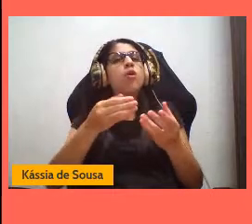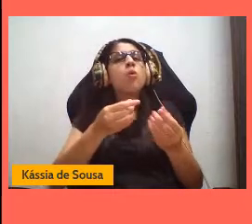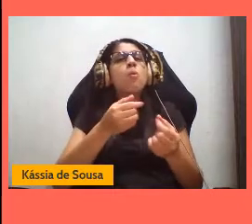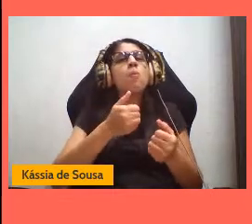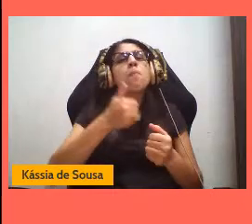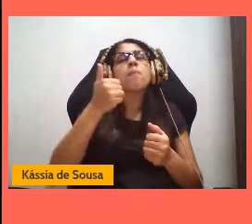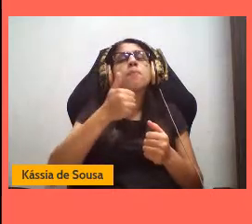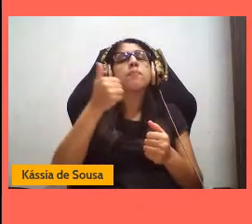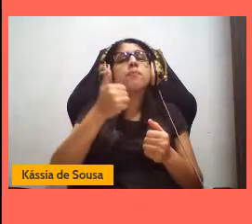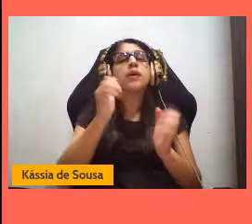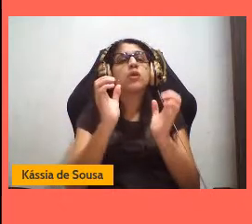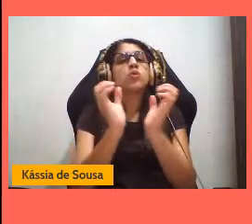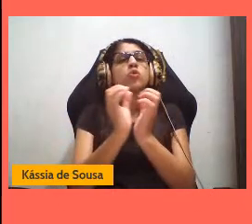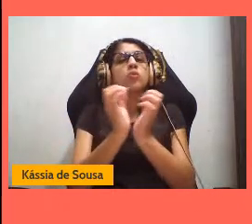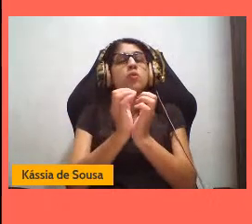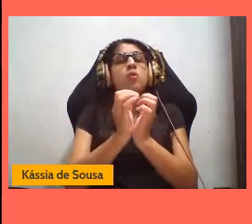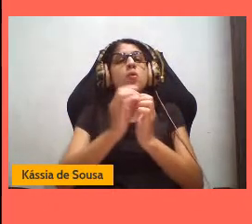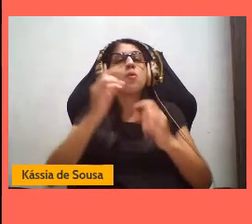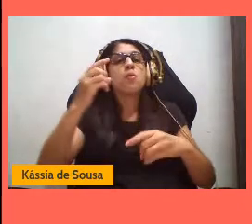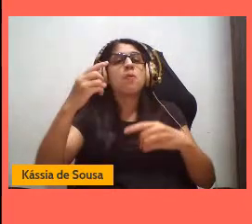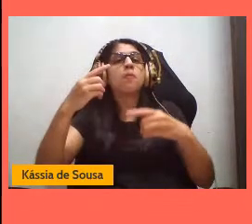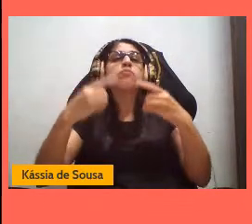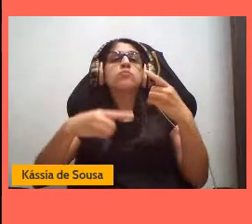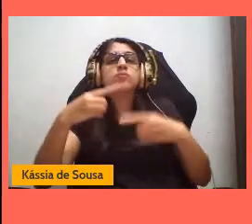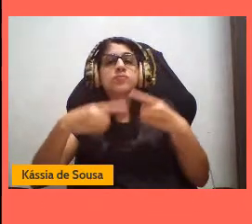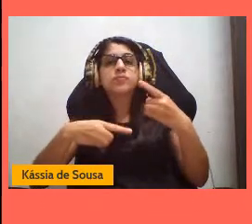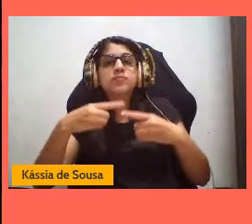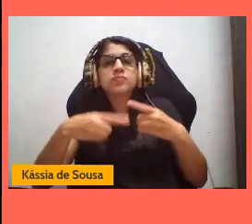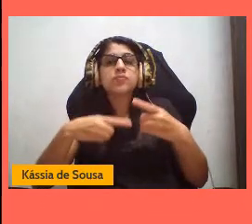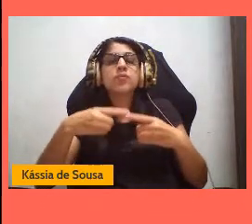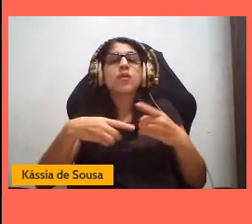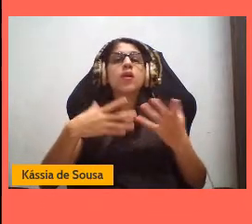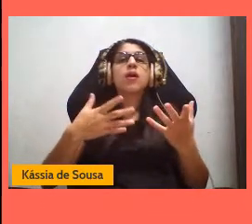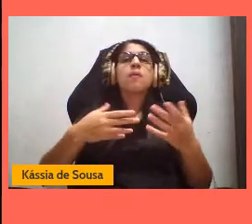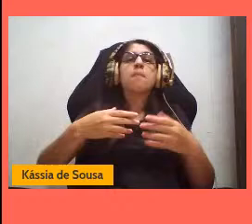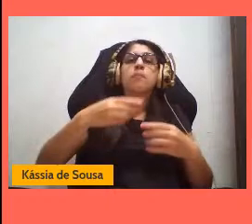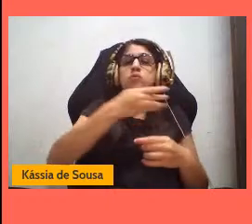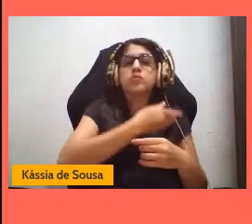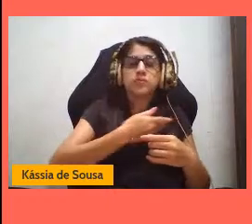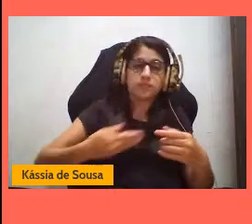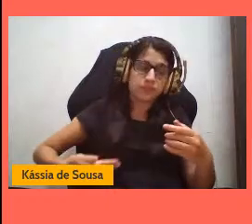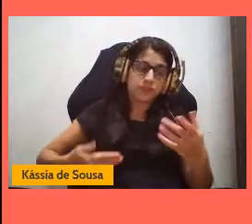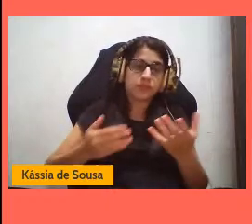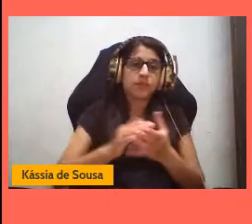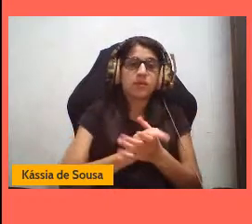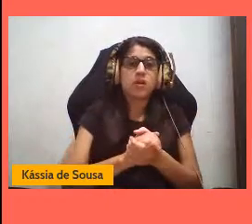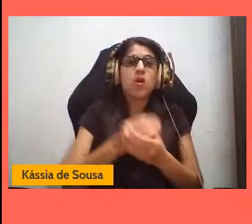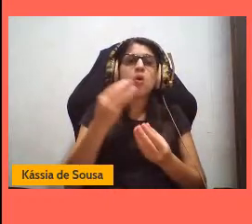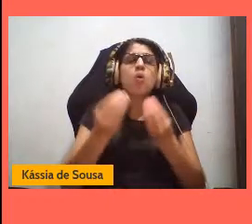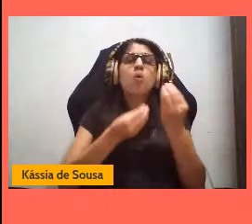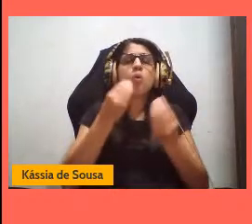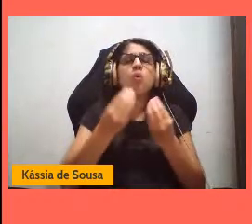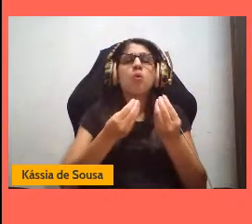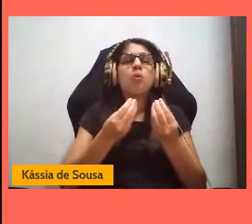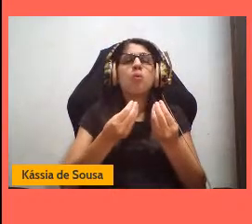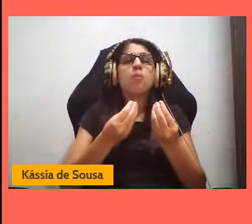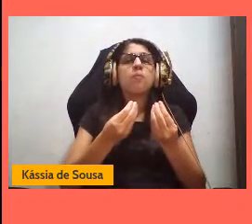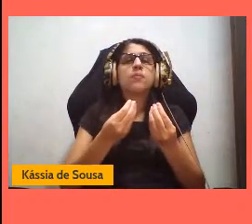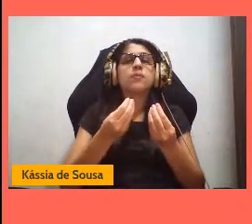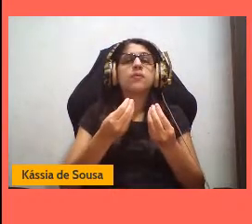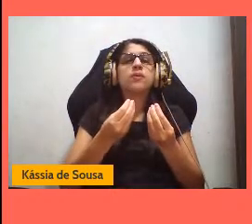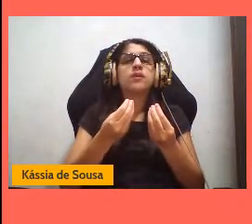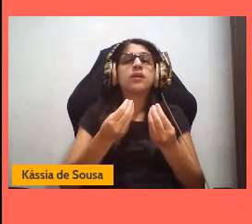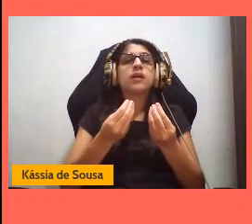Currículo e Políticas Públicas, foi um debate muito importante, onde as pessoas traziam como que essa ação que